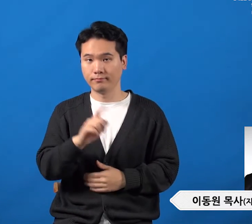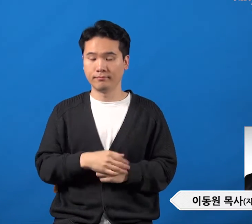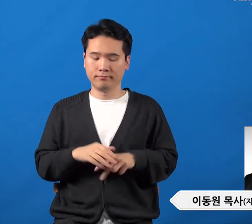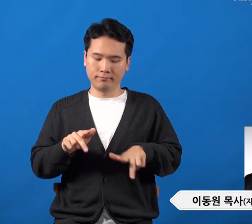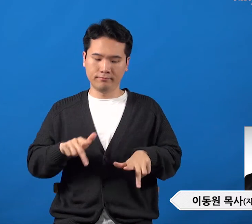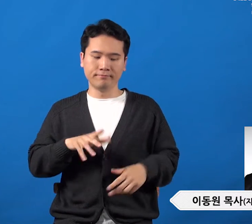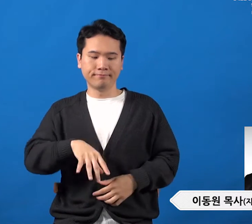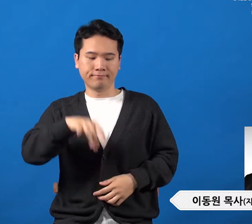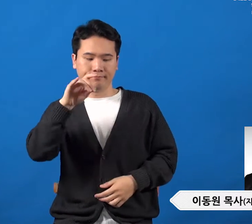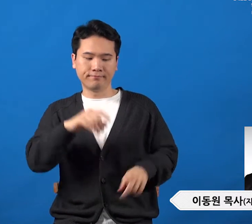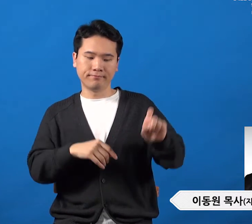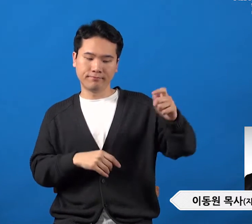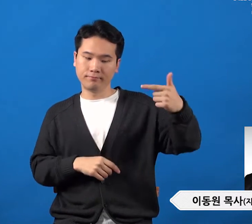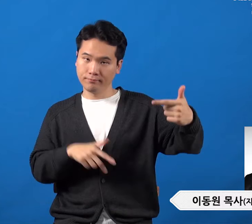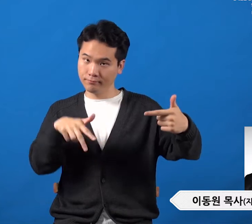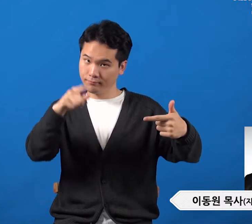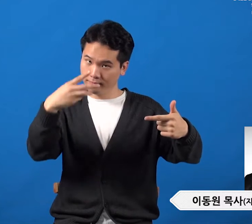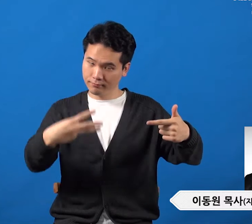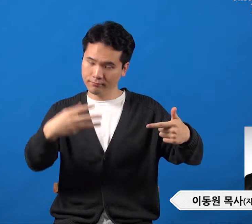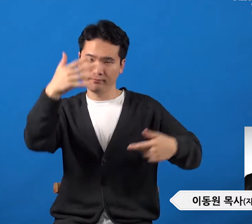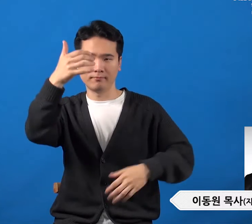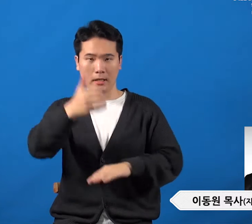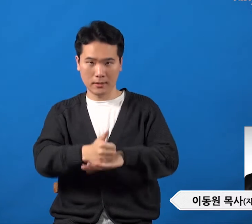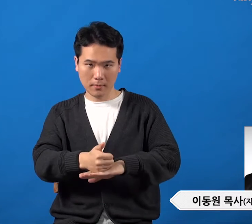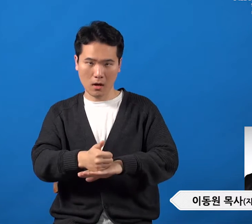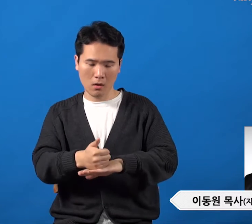이제 첫 16절의 마지막을